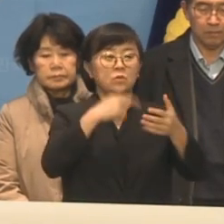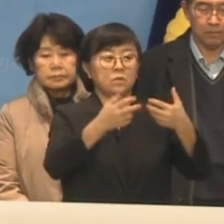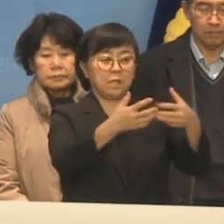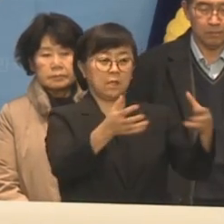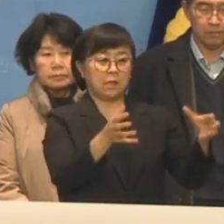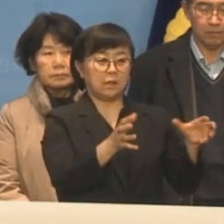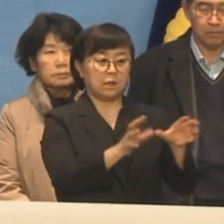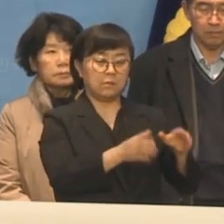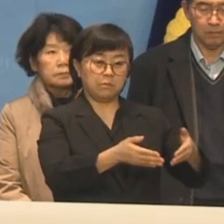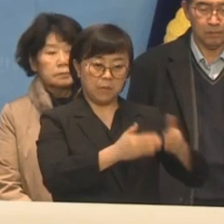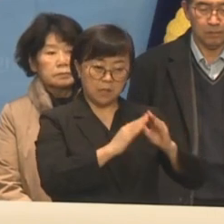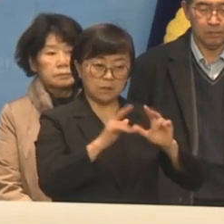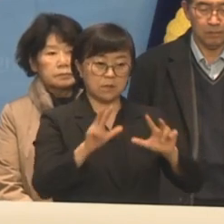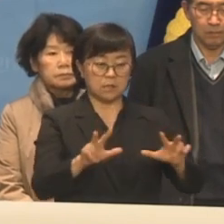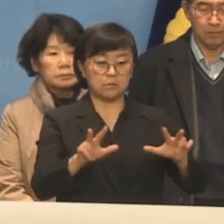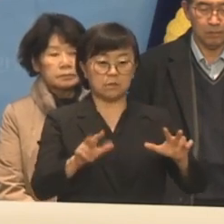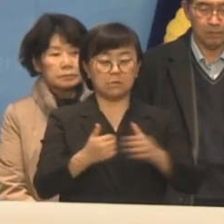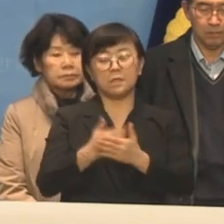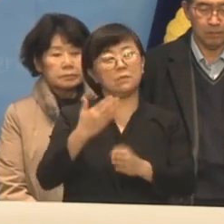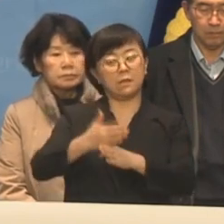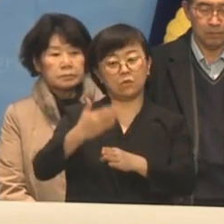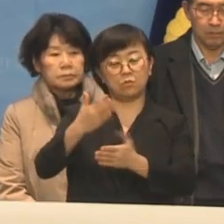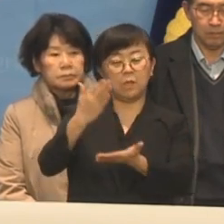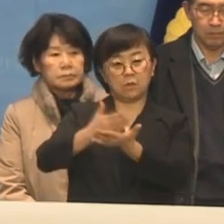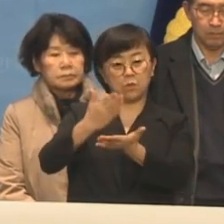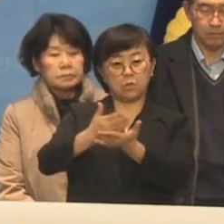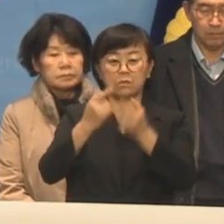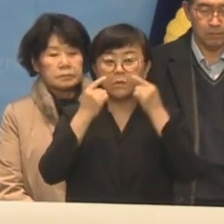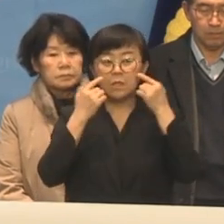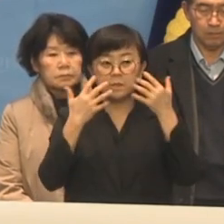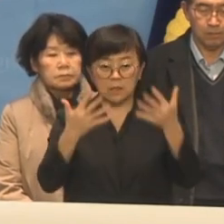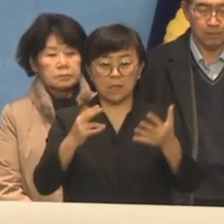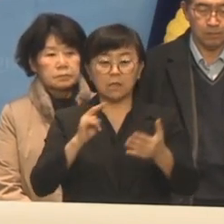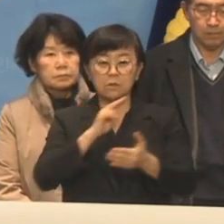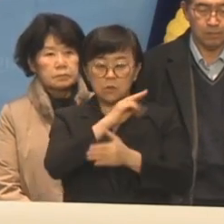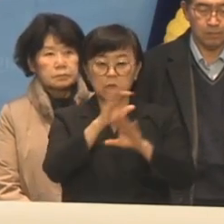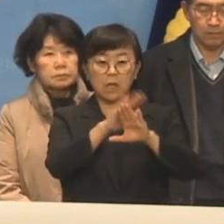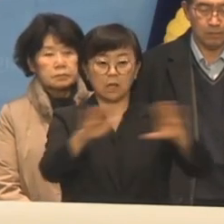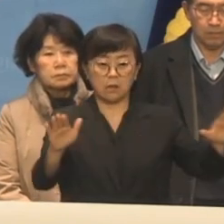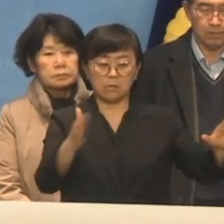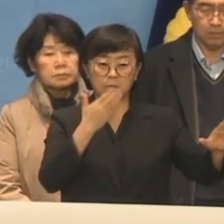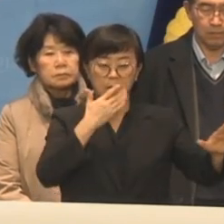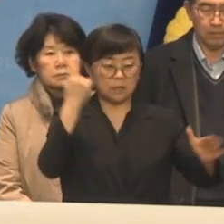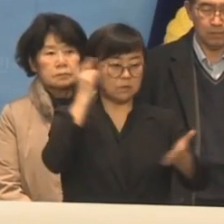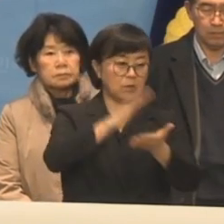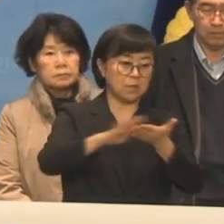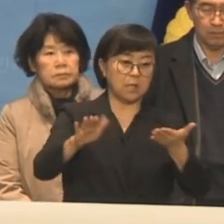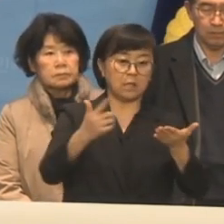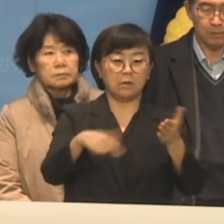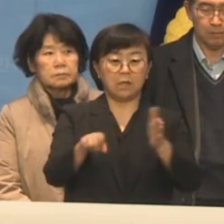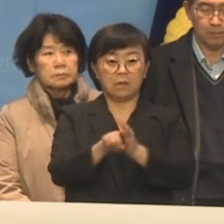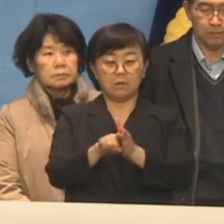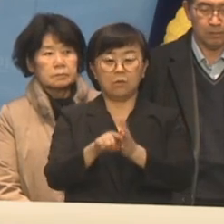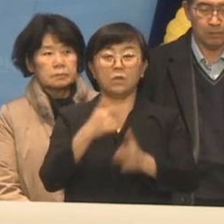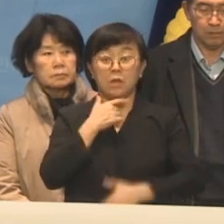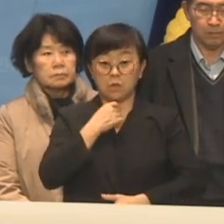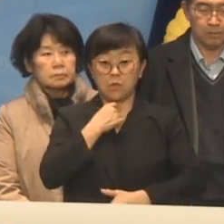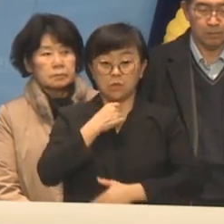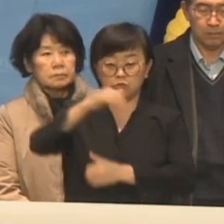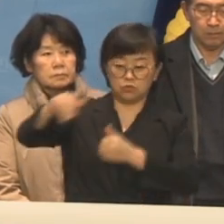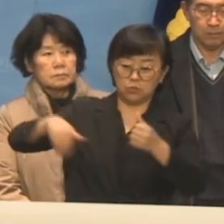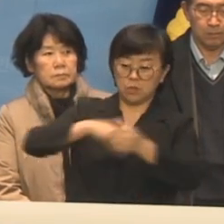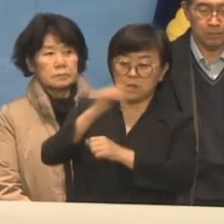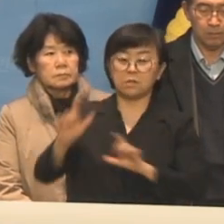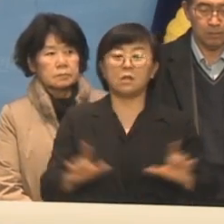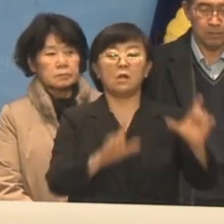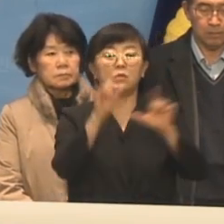구성해서 지금처럼 이렇게 조사할 게 아니라 명확하게 의혹이 해소될 만큼의 조사를 해주길 바라고 저희들 주변에 살고